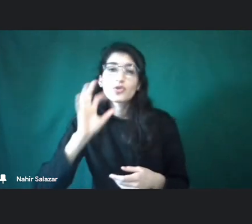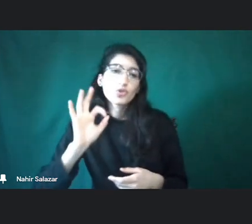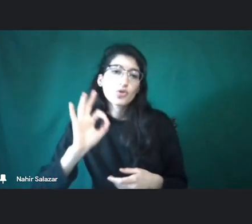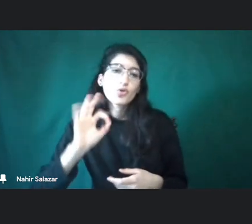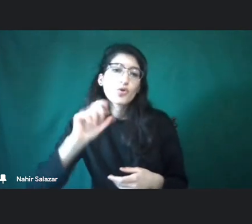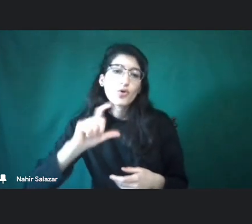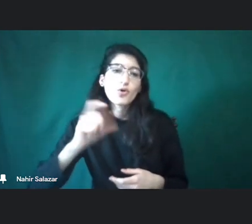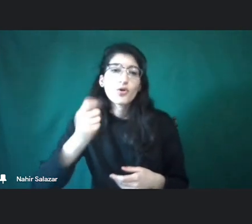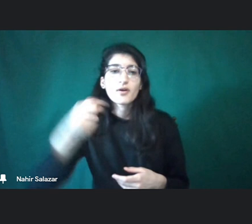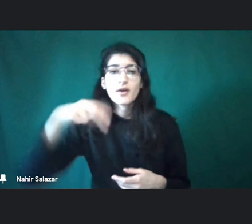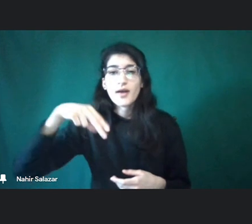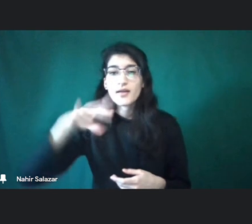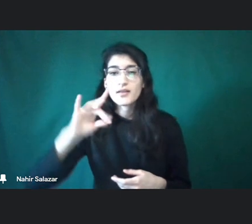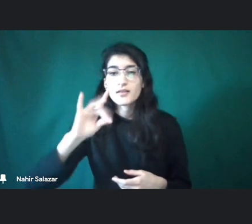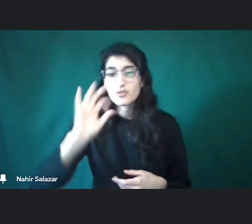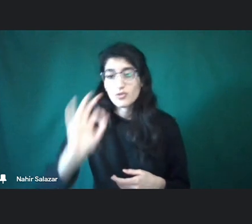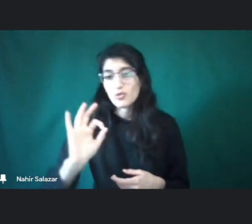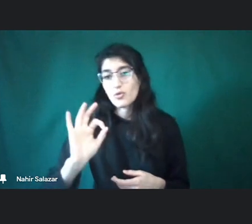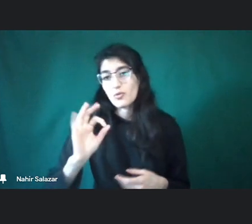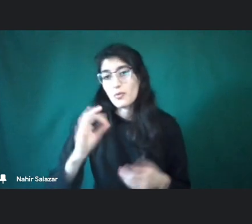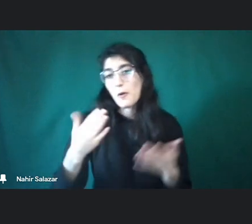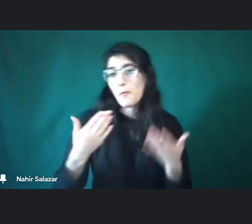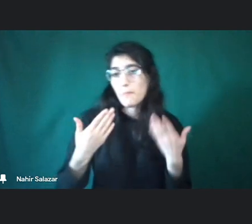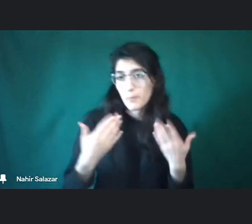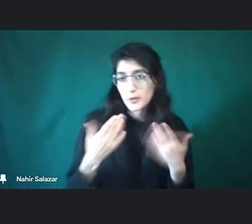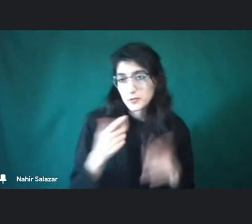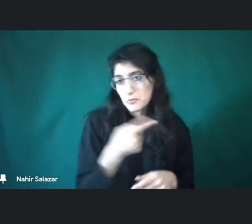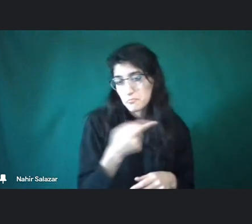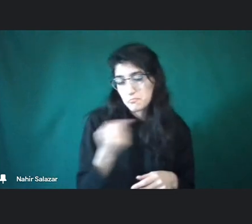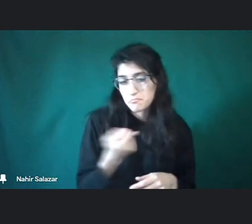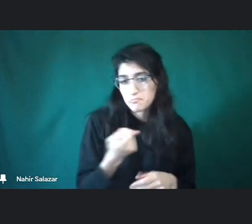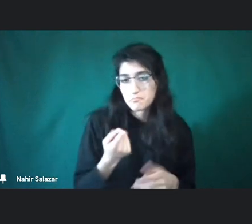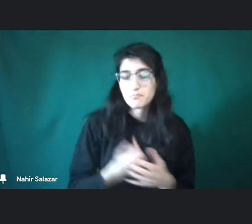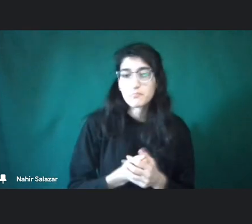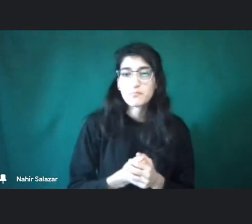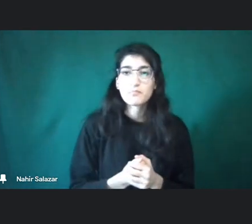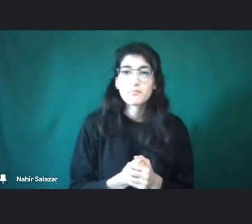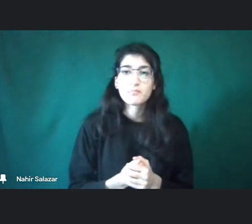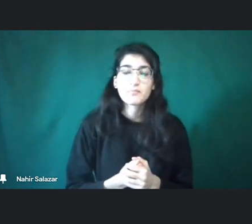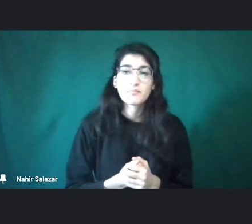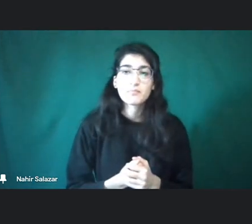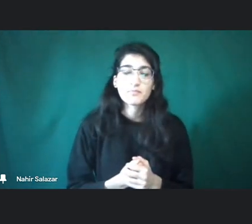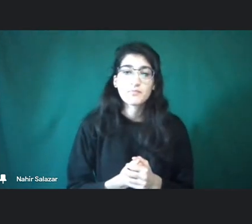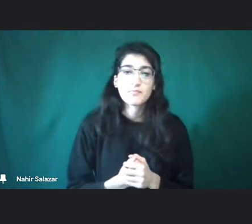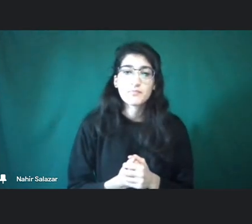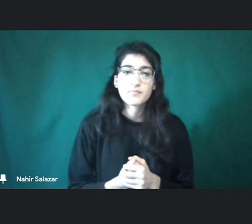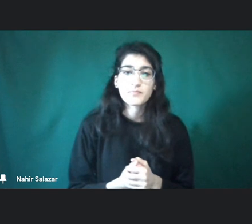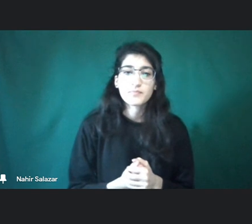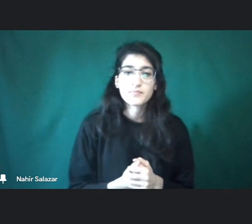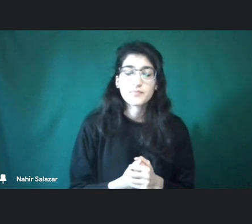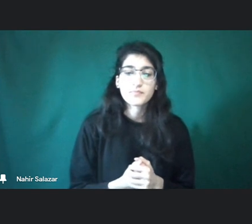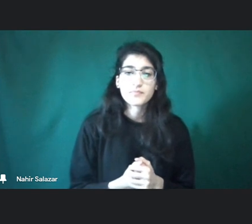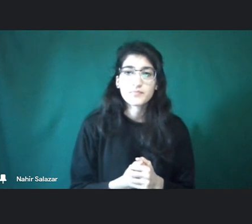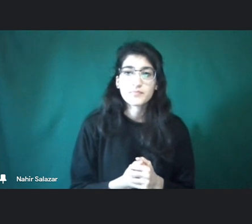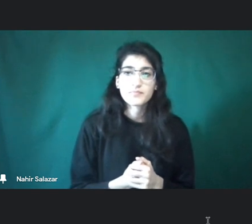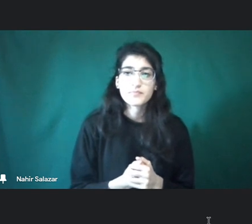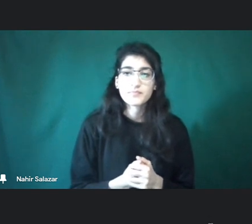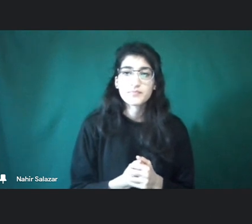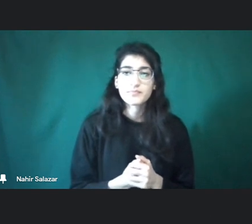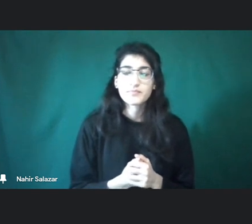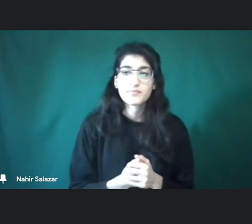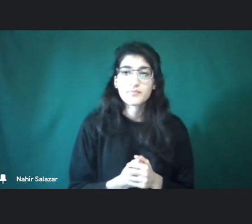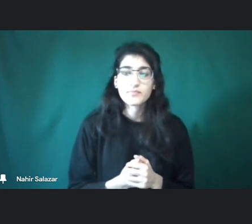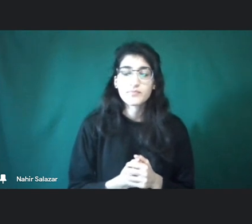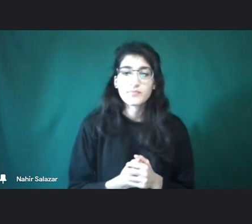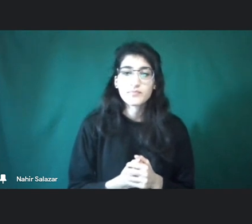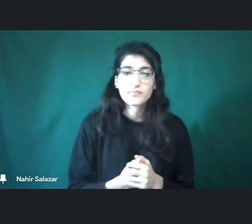está tocando. Claro, también, sí, está tocando, está afectando en ese sentido de tocando, ¿sí? Todas las esferas de la actividad humana.